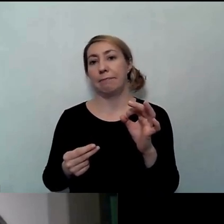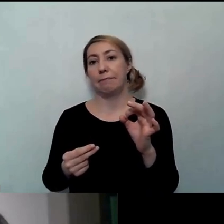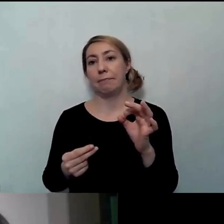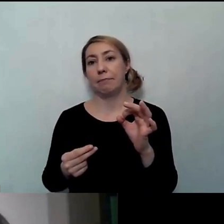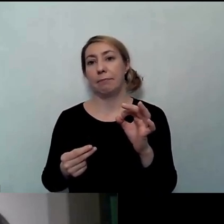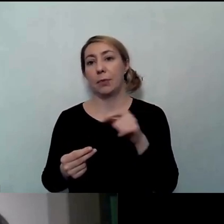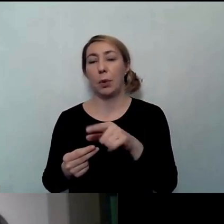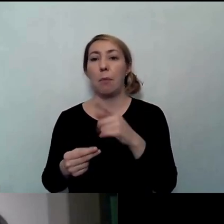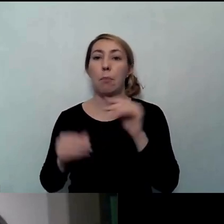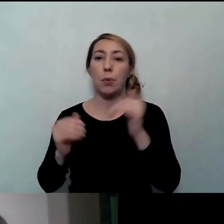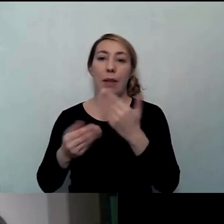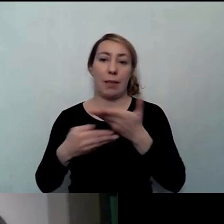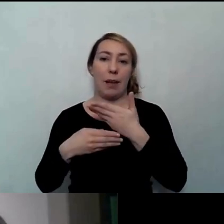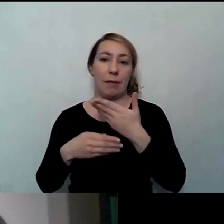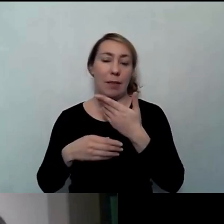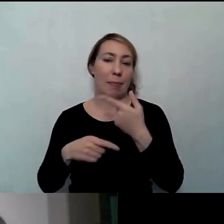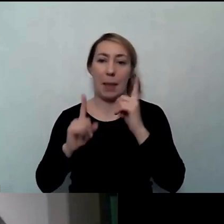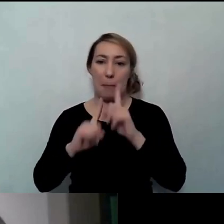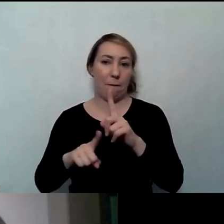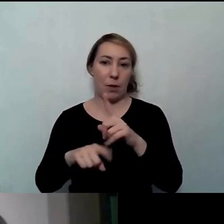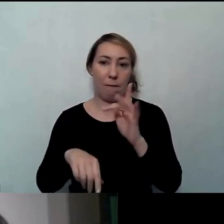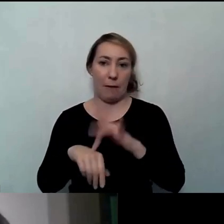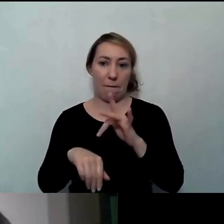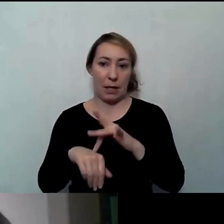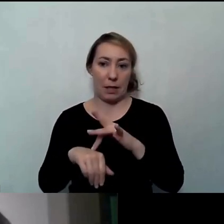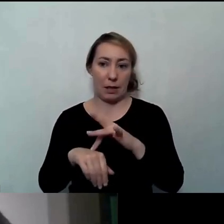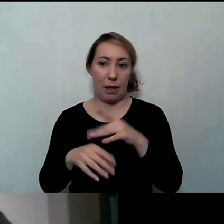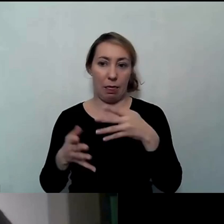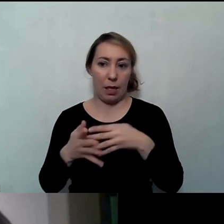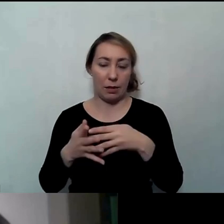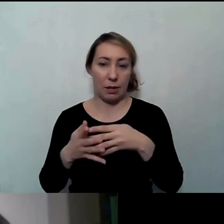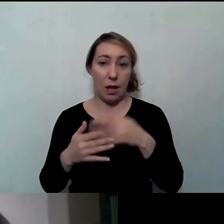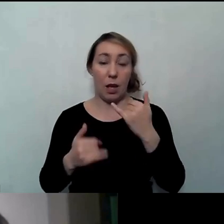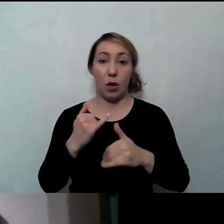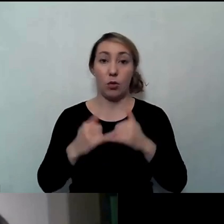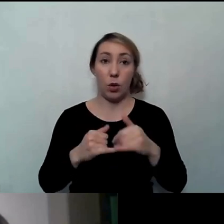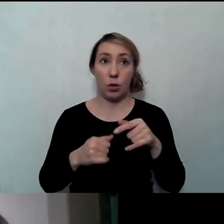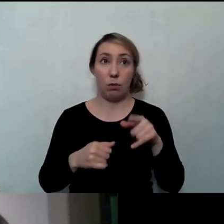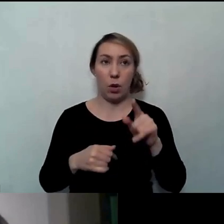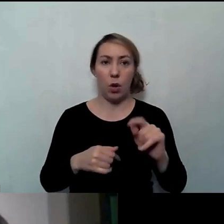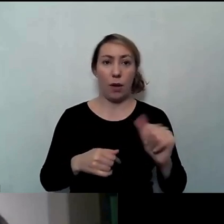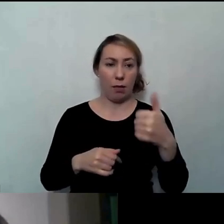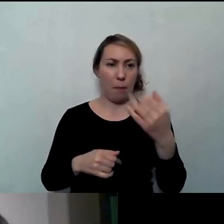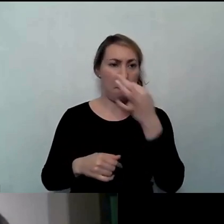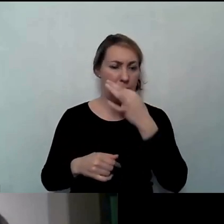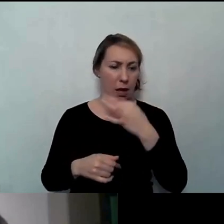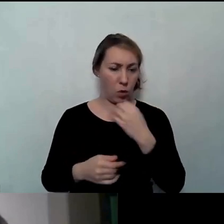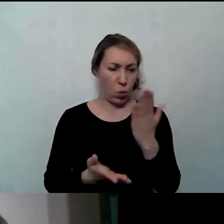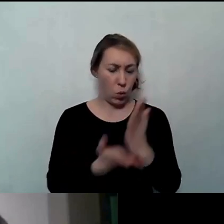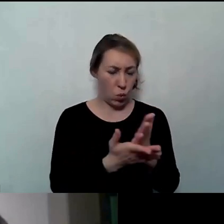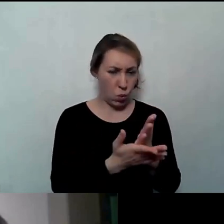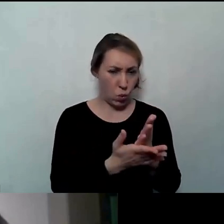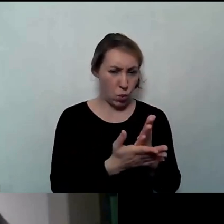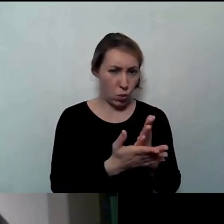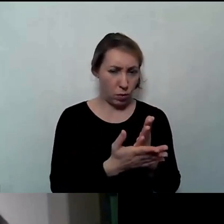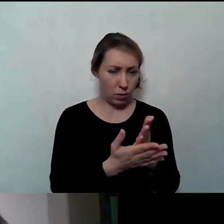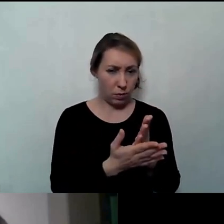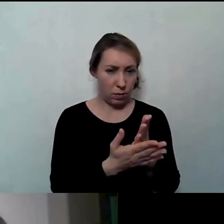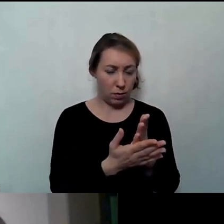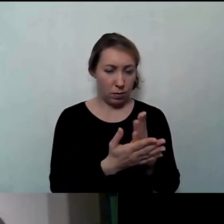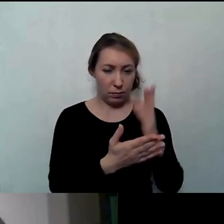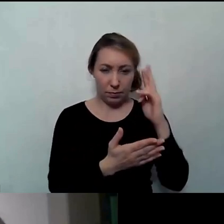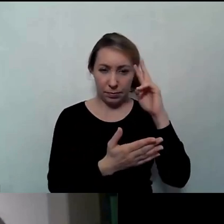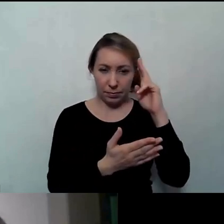mogłoby dać nieprawdziwy wynik w teście, no bo uczeń, który raz spotkał się z jakimś pytaniem, mógłby tak poprzez